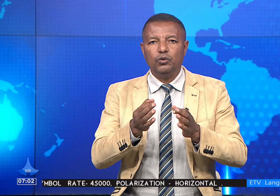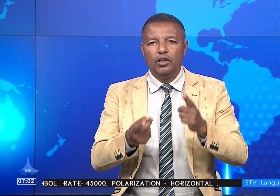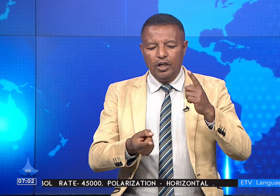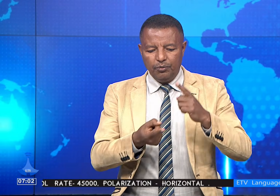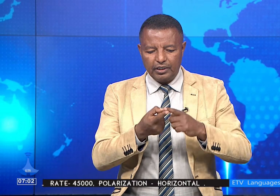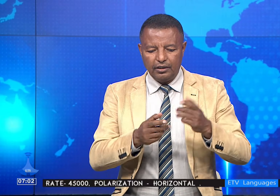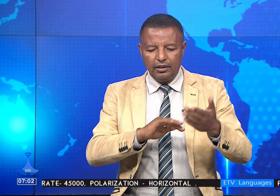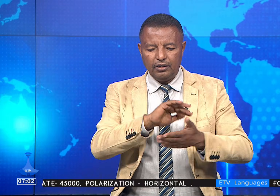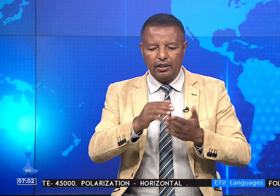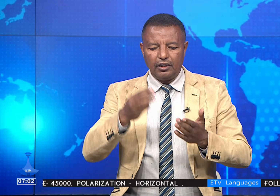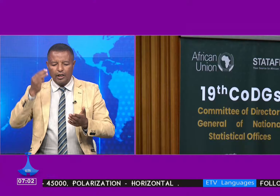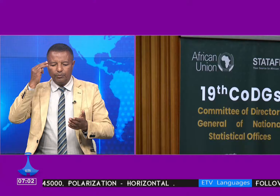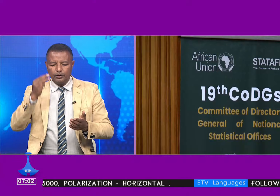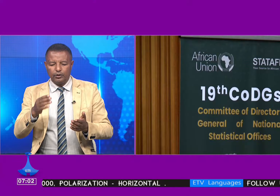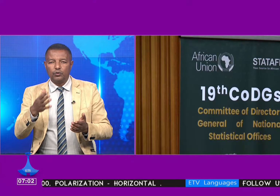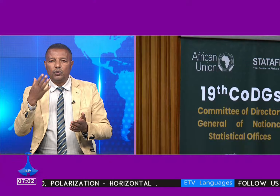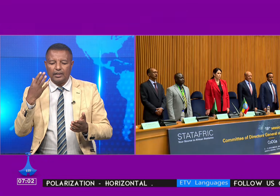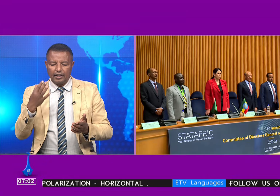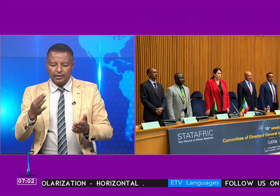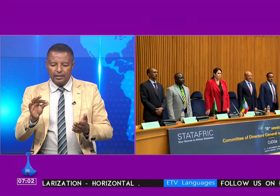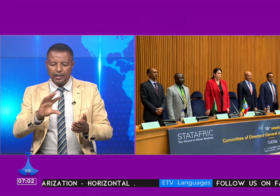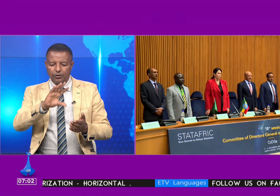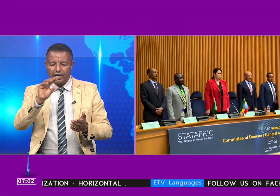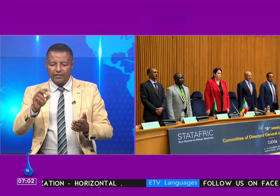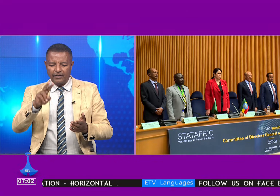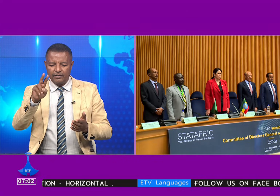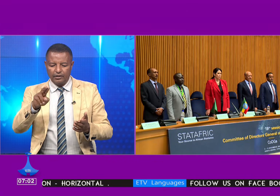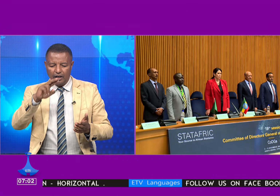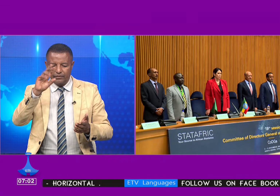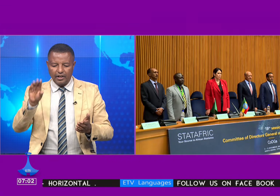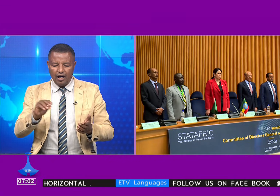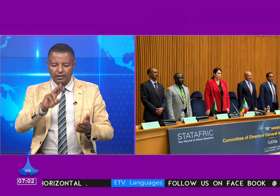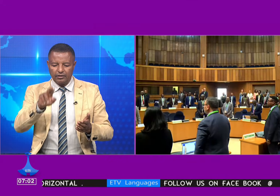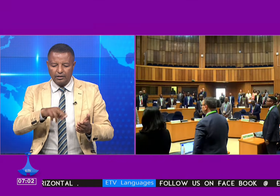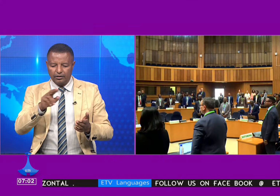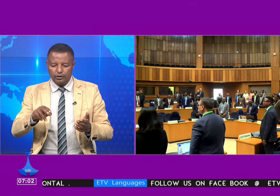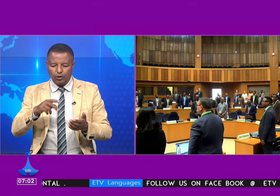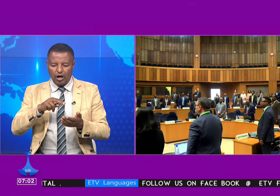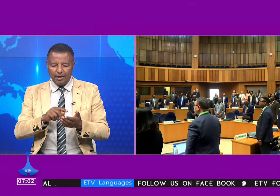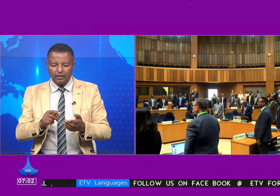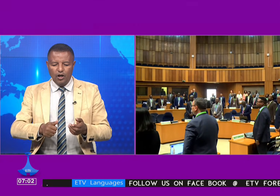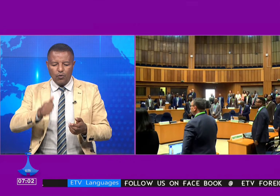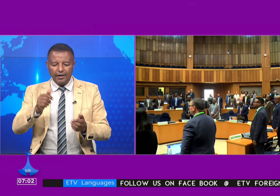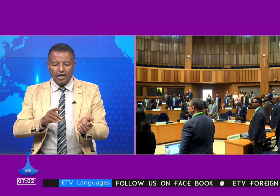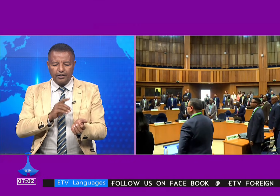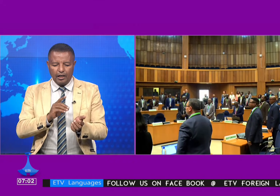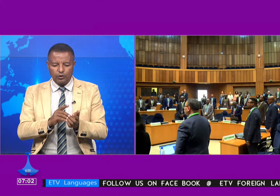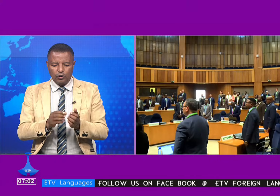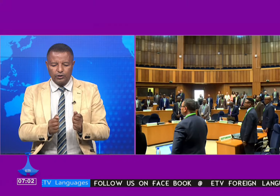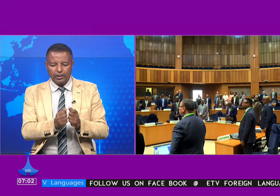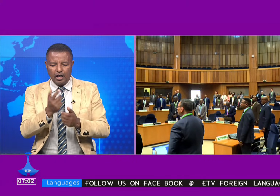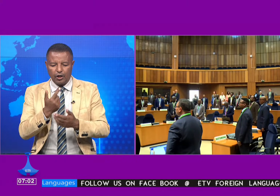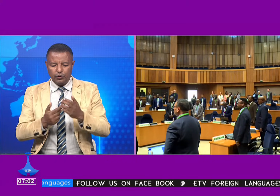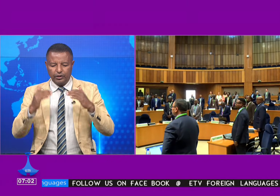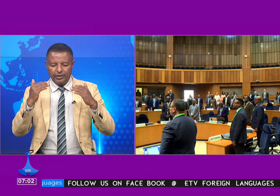ገለጹ። ምክትል ጠቅላይ ሚኒስትሩ 19ኛው የአፍሪካ ስታቲስቲክስ ተቋማት ዋና